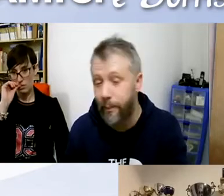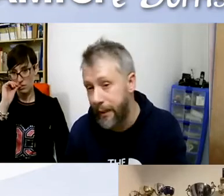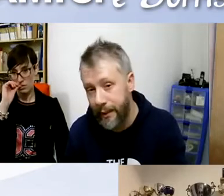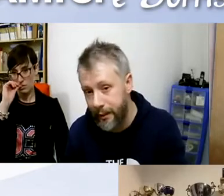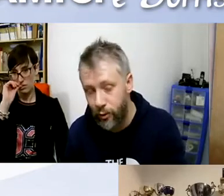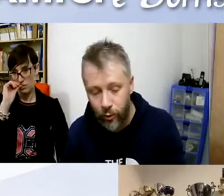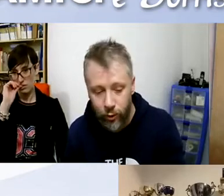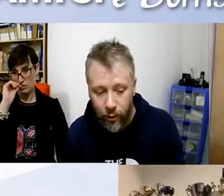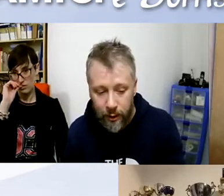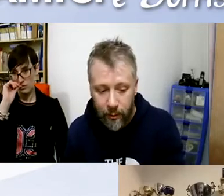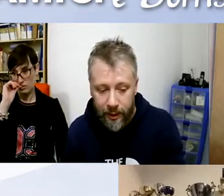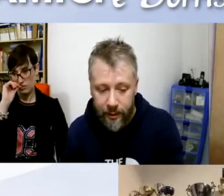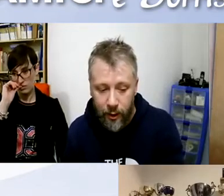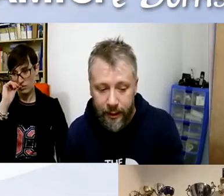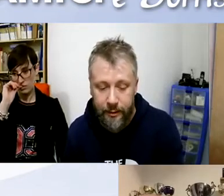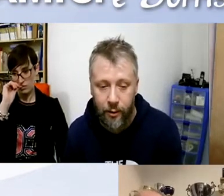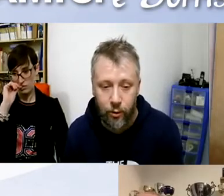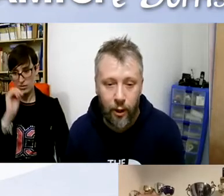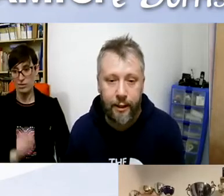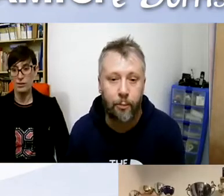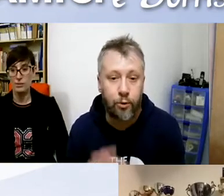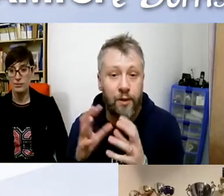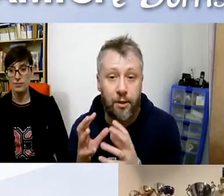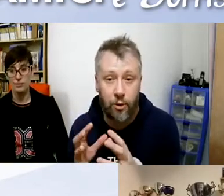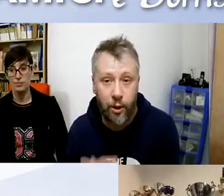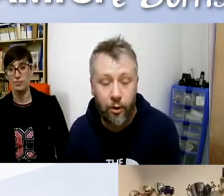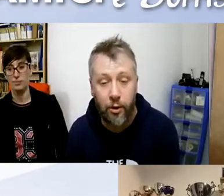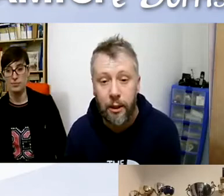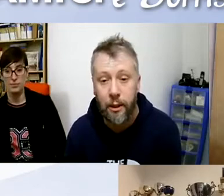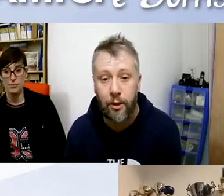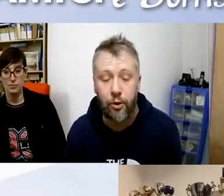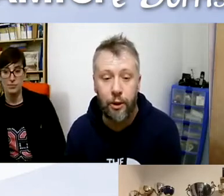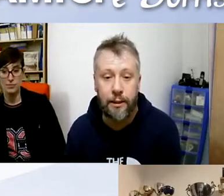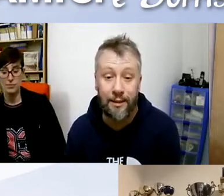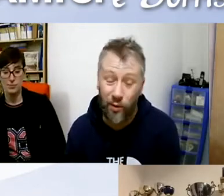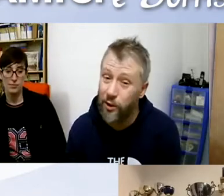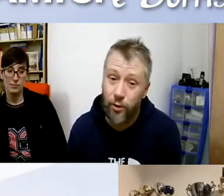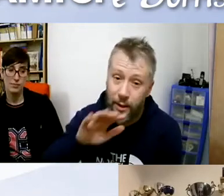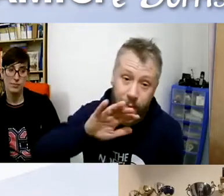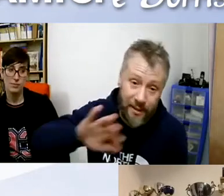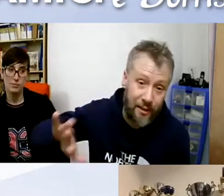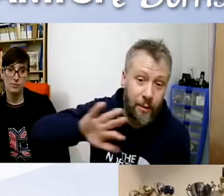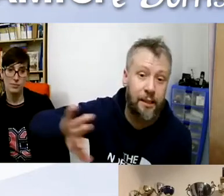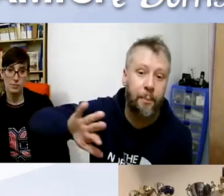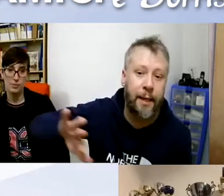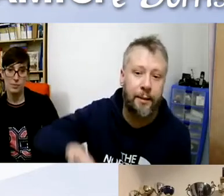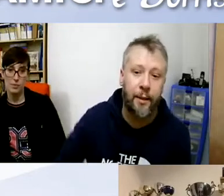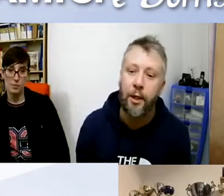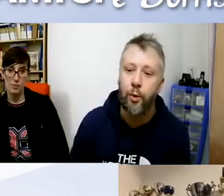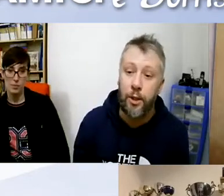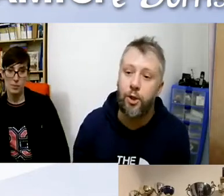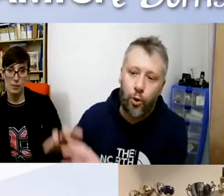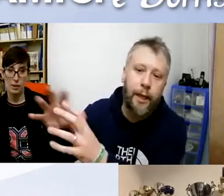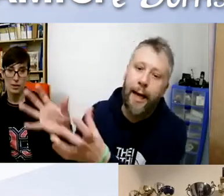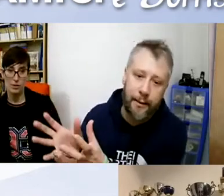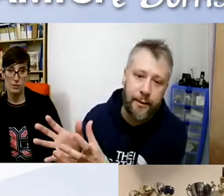da capire, sono molto particolari. Tenete conto anche dal punto di vista storico, i sordi tante volte sono sempre stati messi da parte,